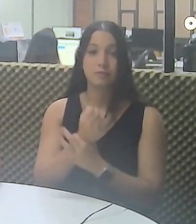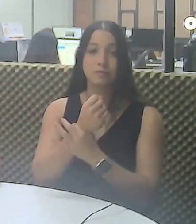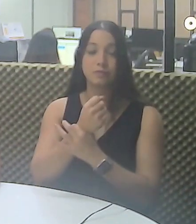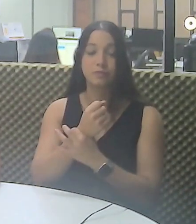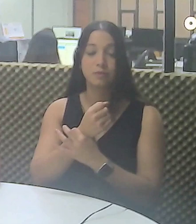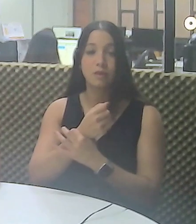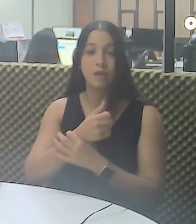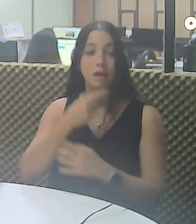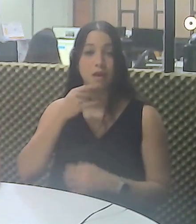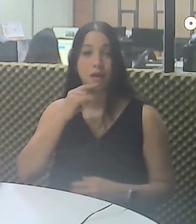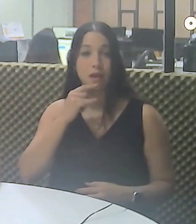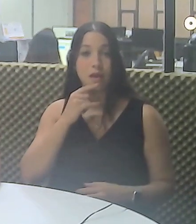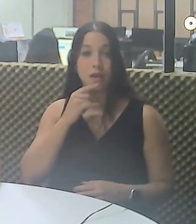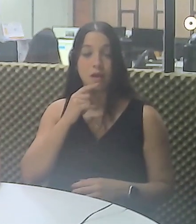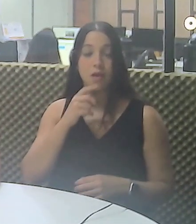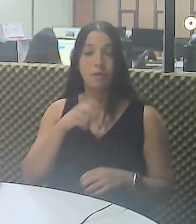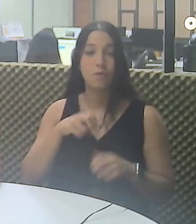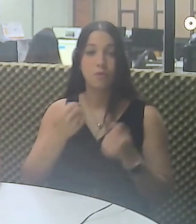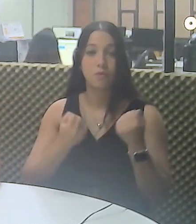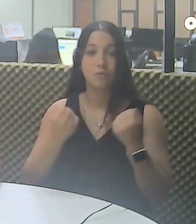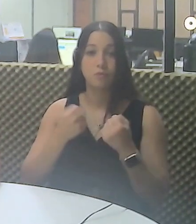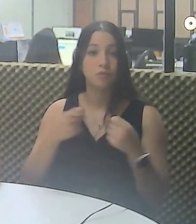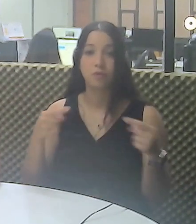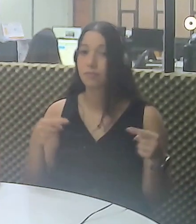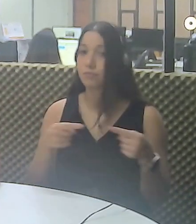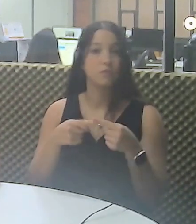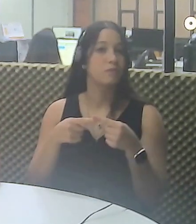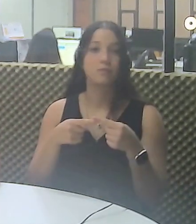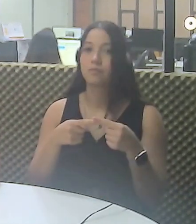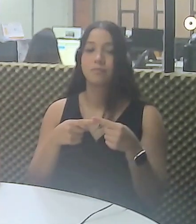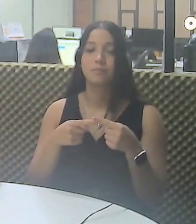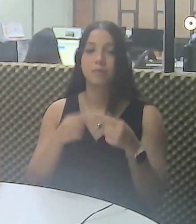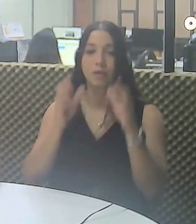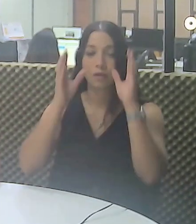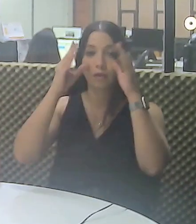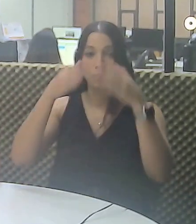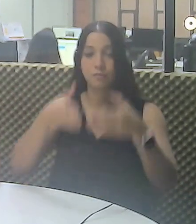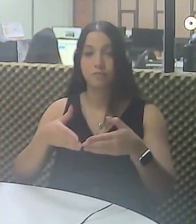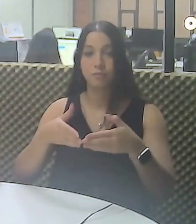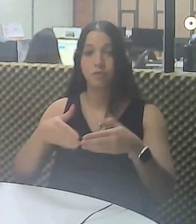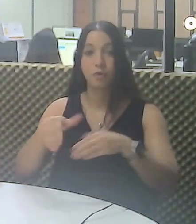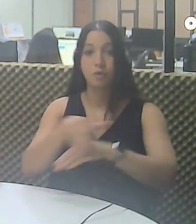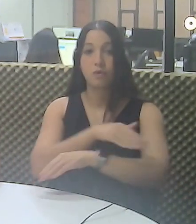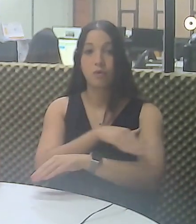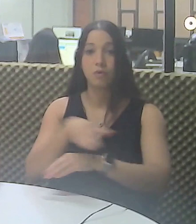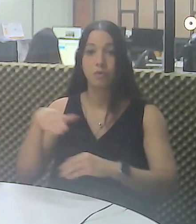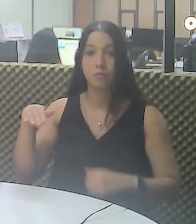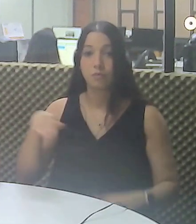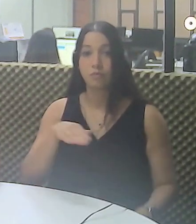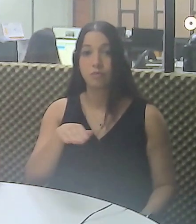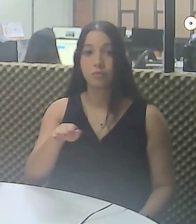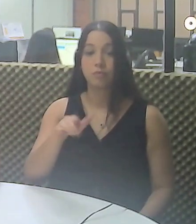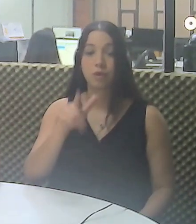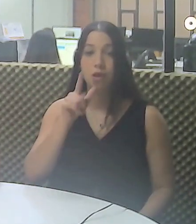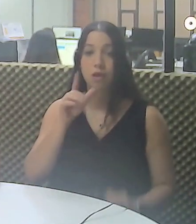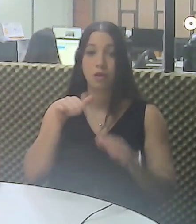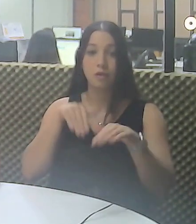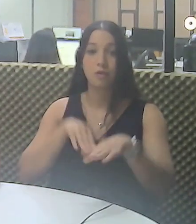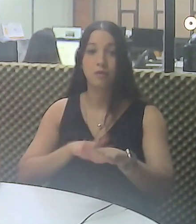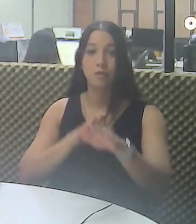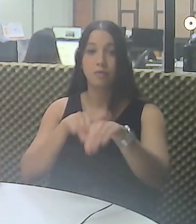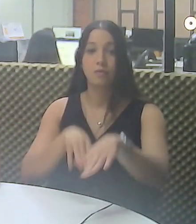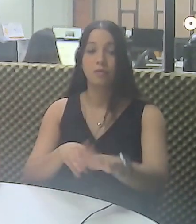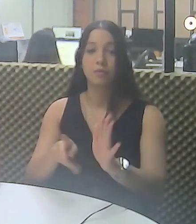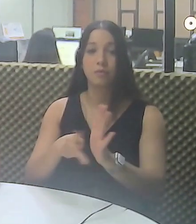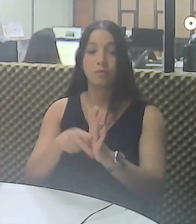Álcool e Direção Não Se Brindam, a ação vai se concentrar nas estradas que dão acesso às represas do município